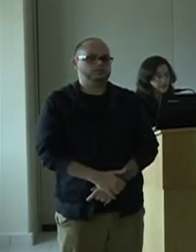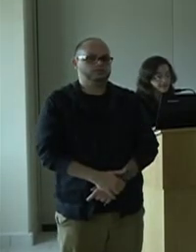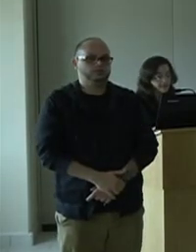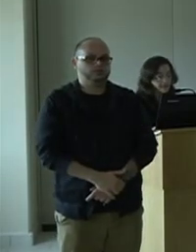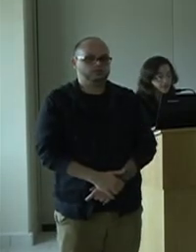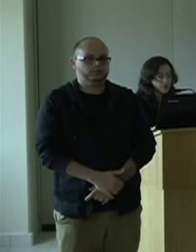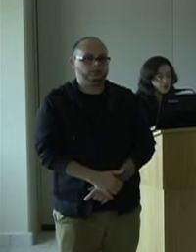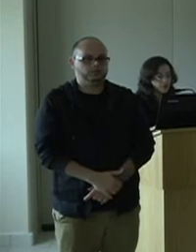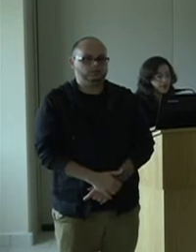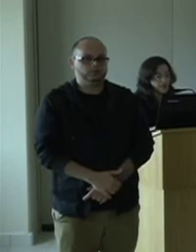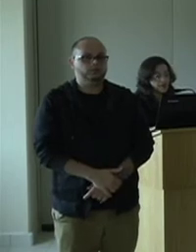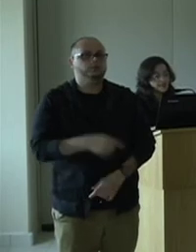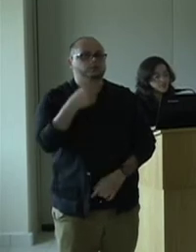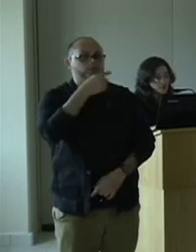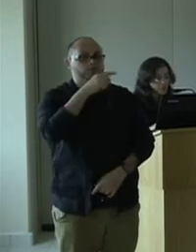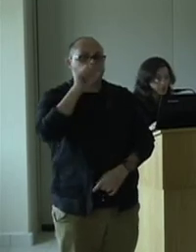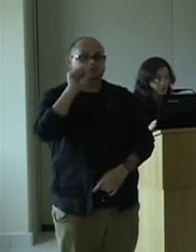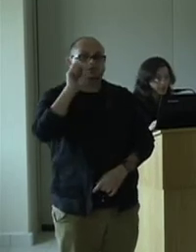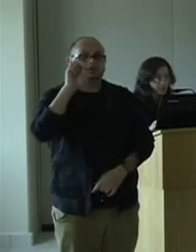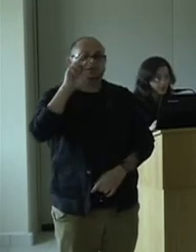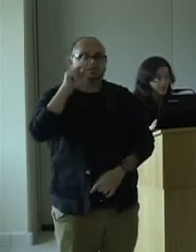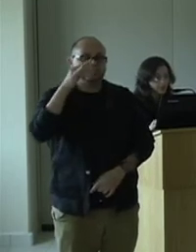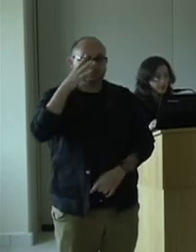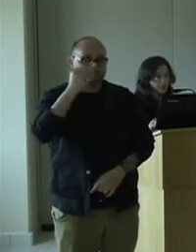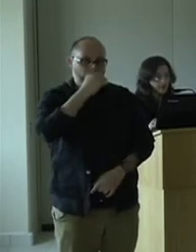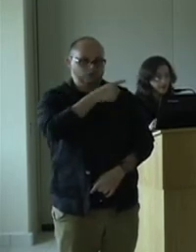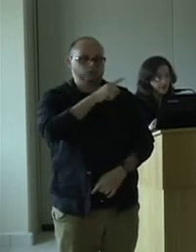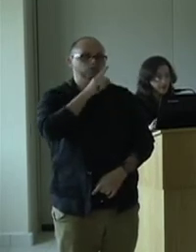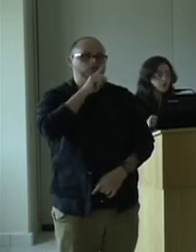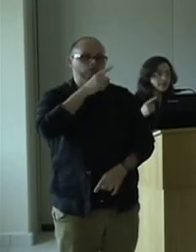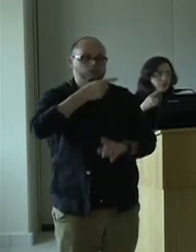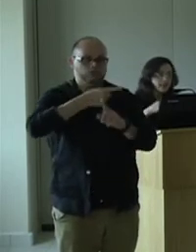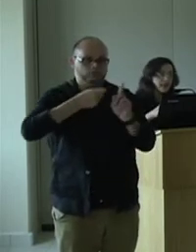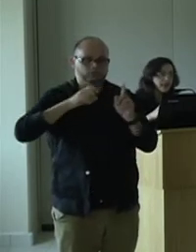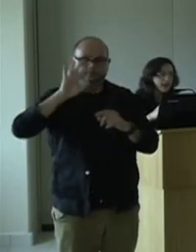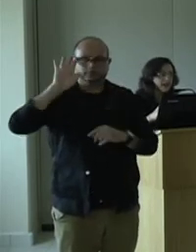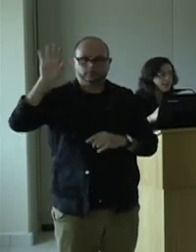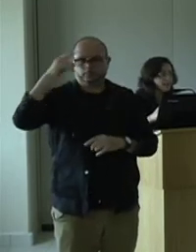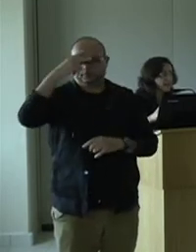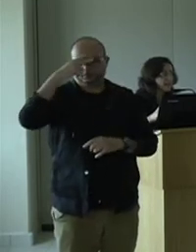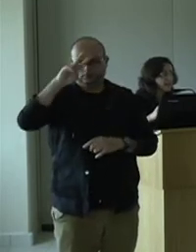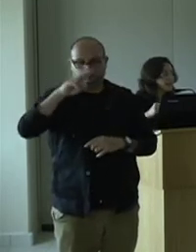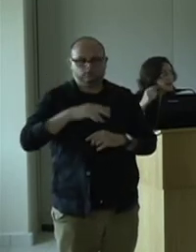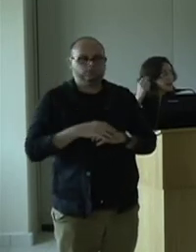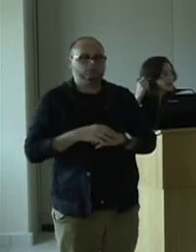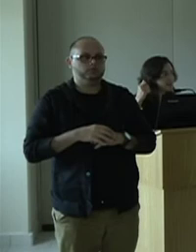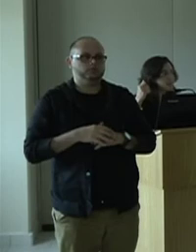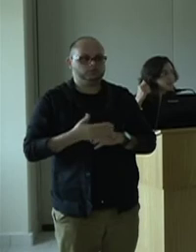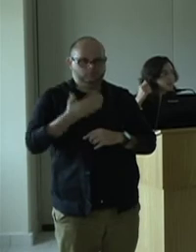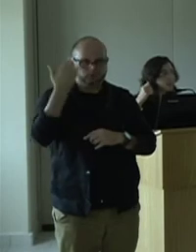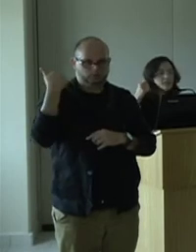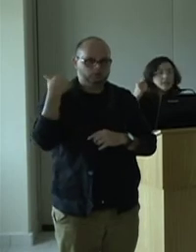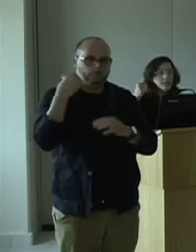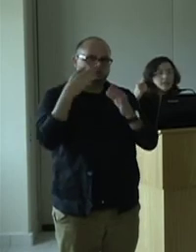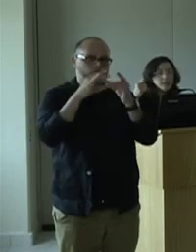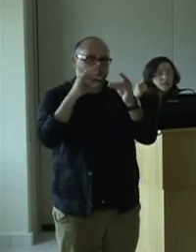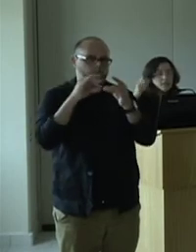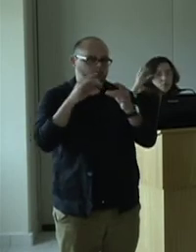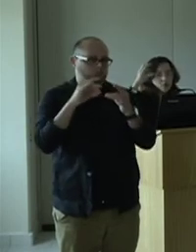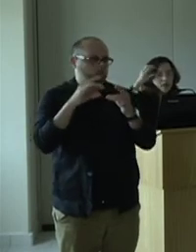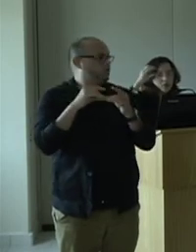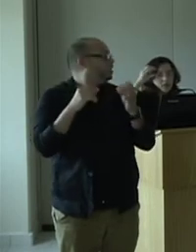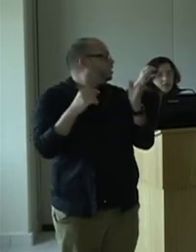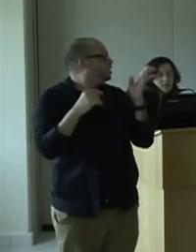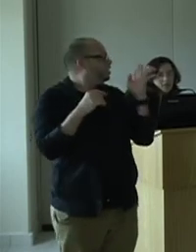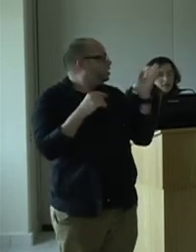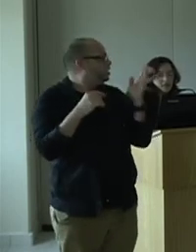Ok, Sergio, es un chico de México que yo les hablé de él la clase pasada, él fue el chico que yo le di el lápiz